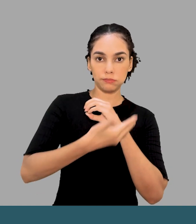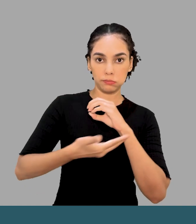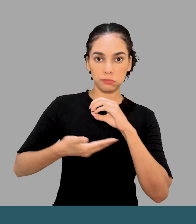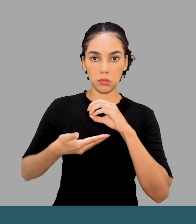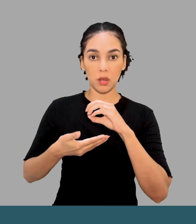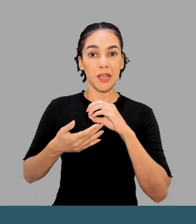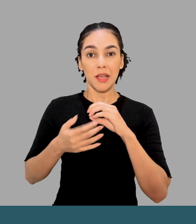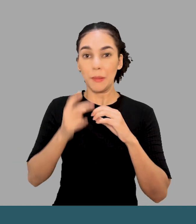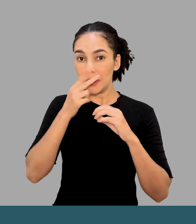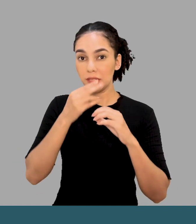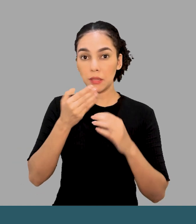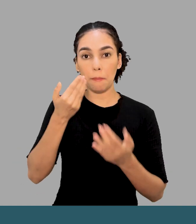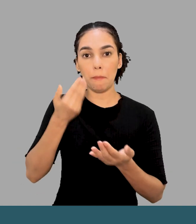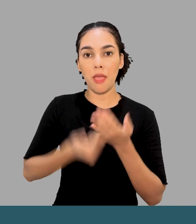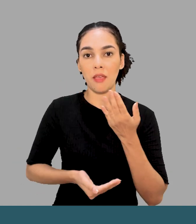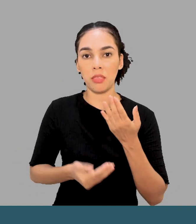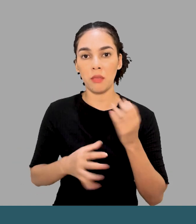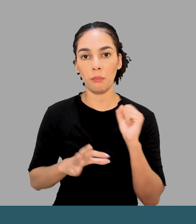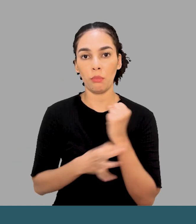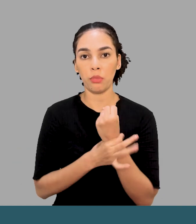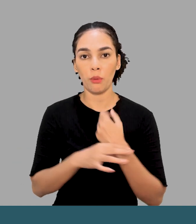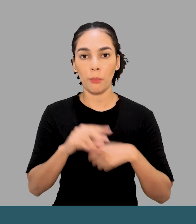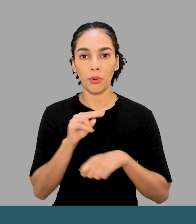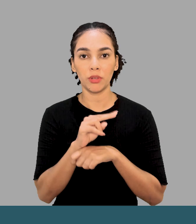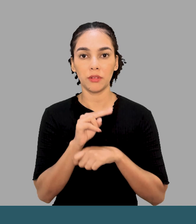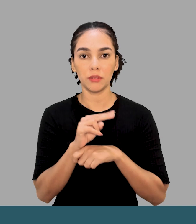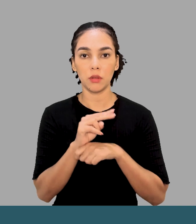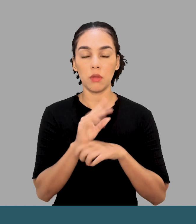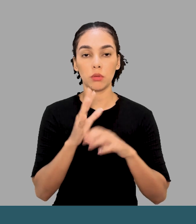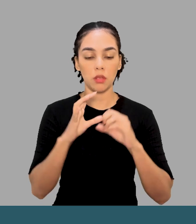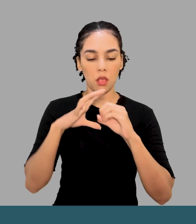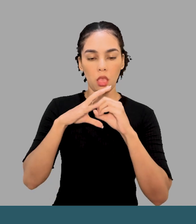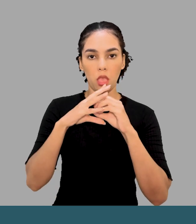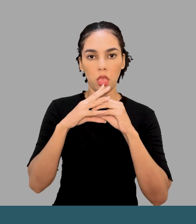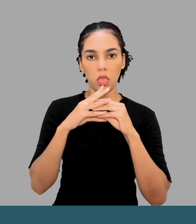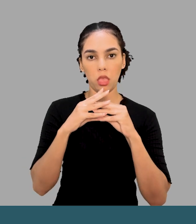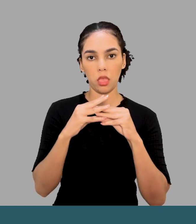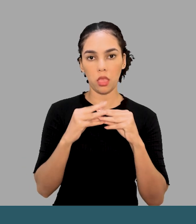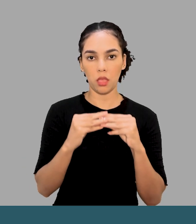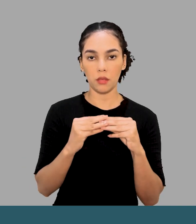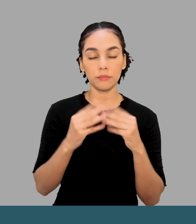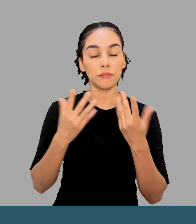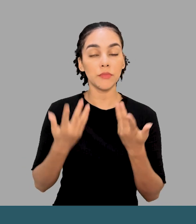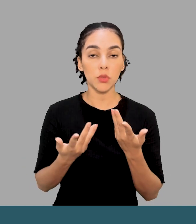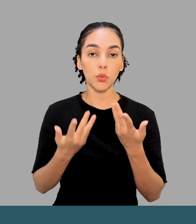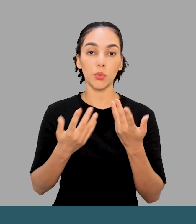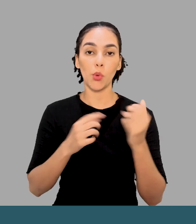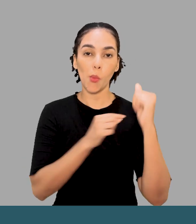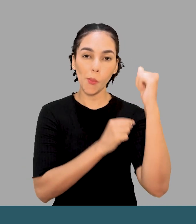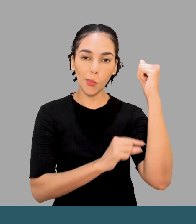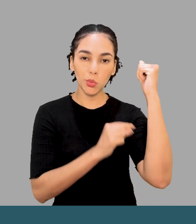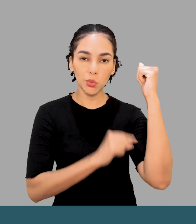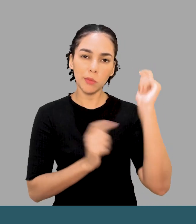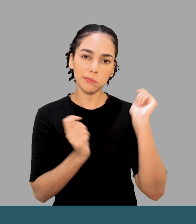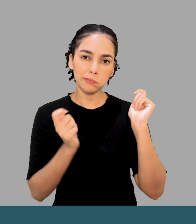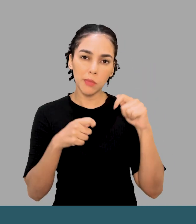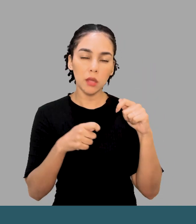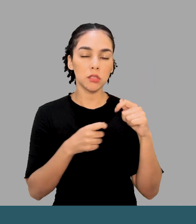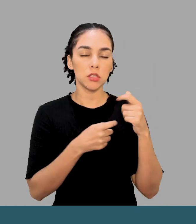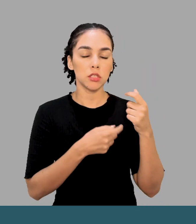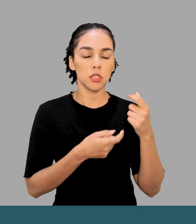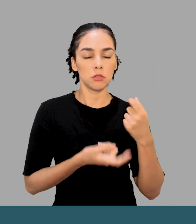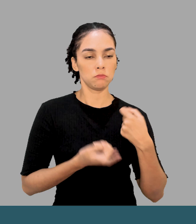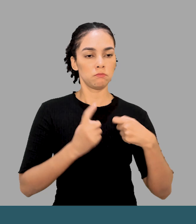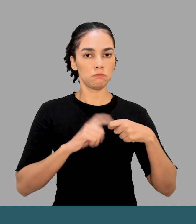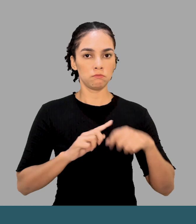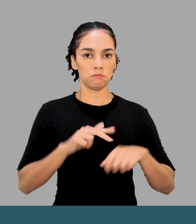muscular perde sua resistência e entra em processo de degeneração. O músculo destas pessoas até é capaz de se regenerar, porém a velocidade